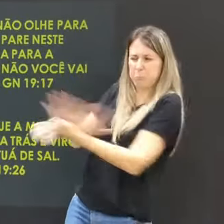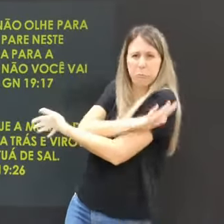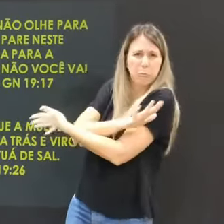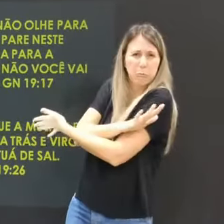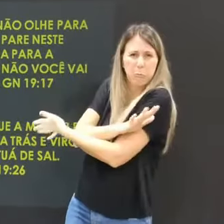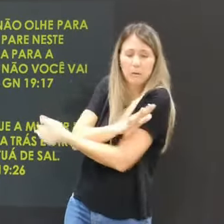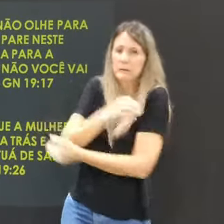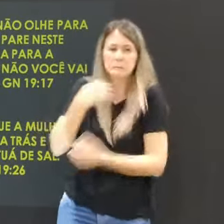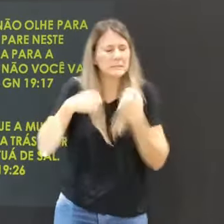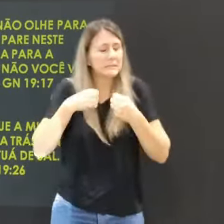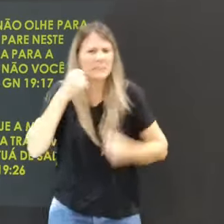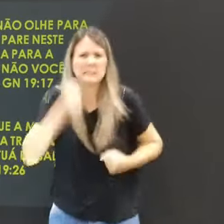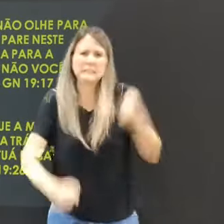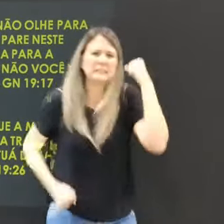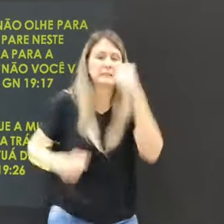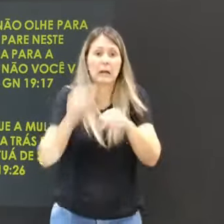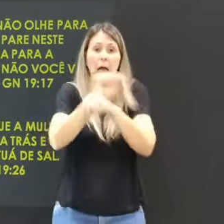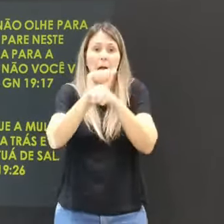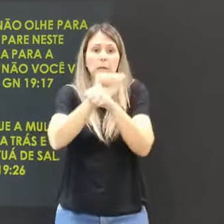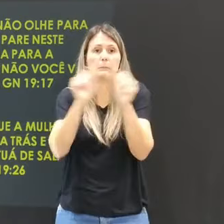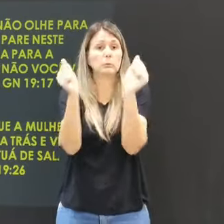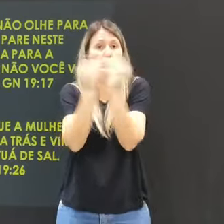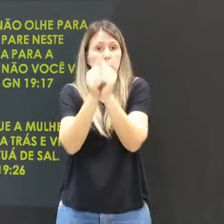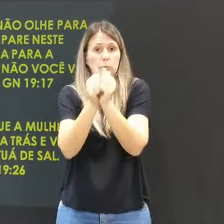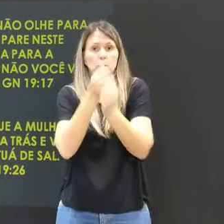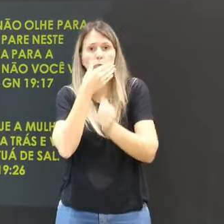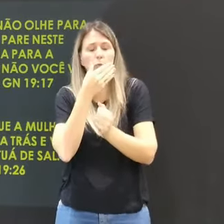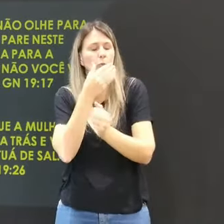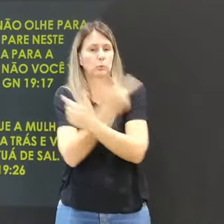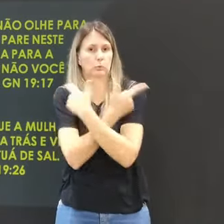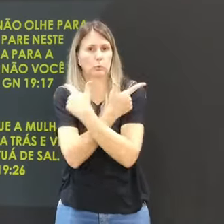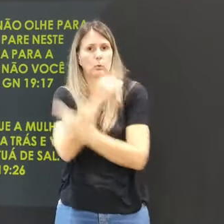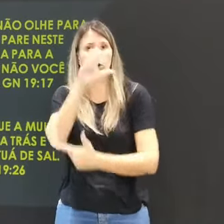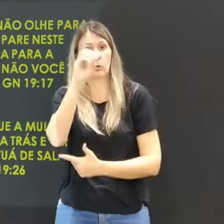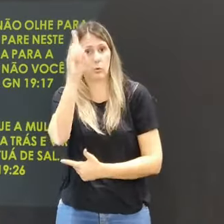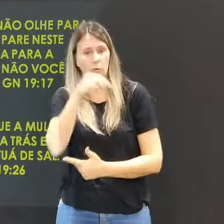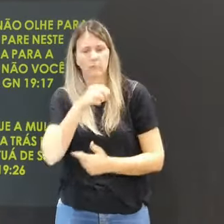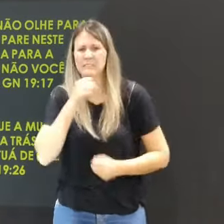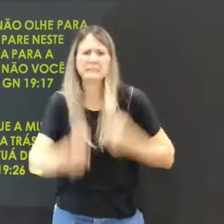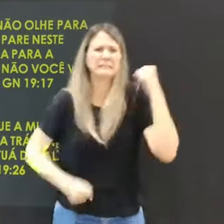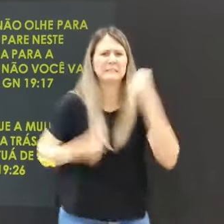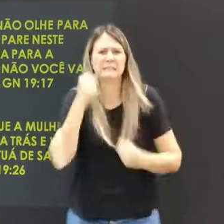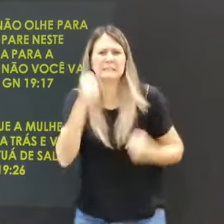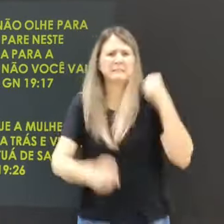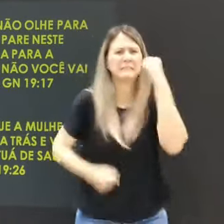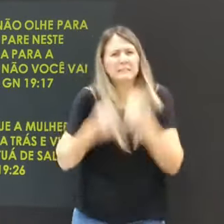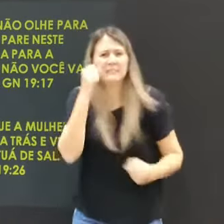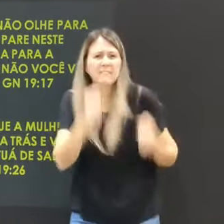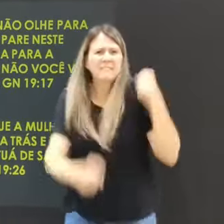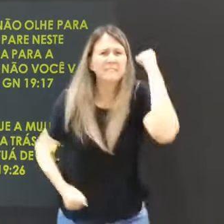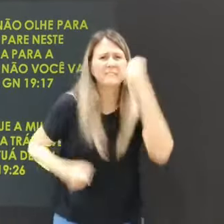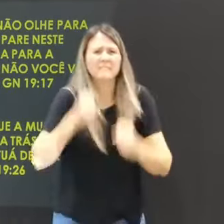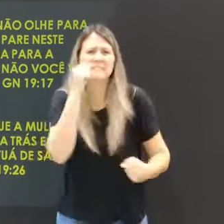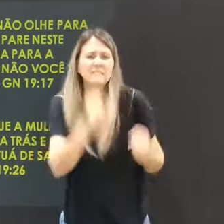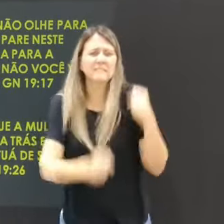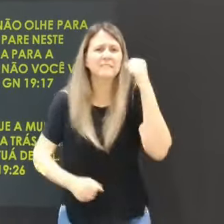vindo do céu, mas a família de Ló corria, né, com medo do que tinha